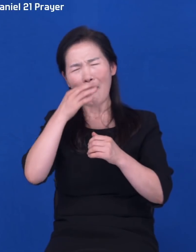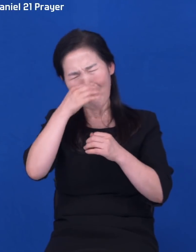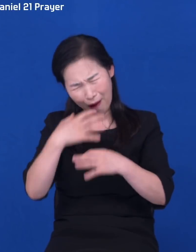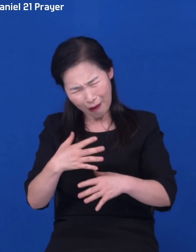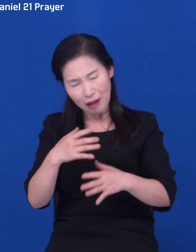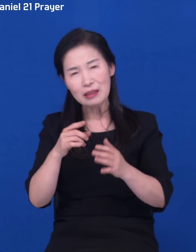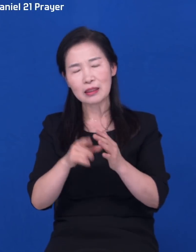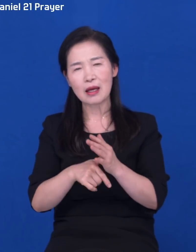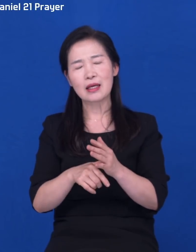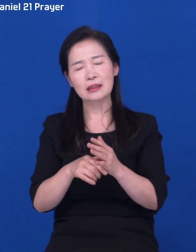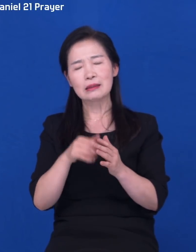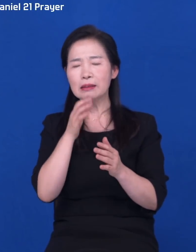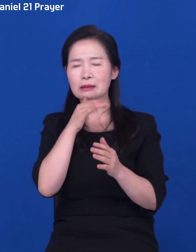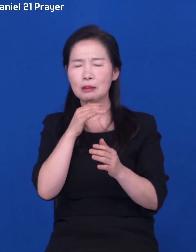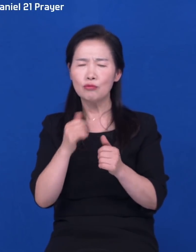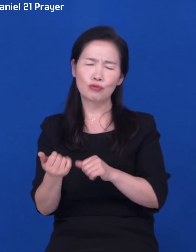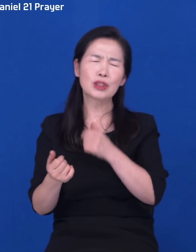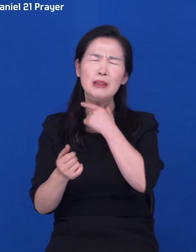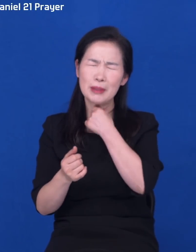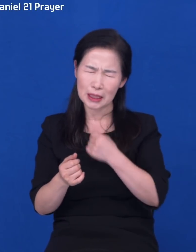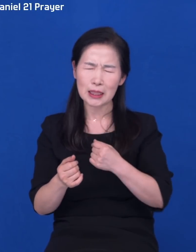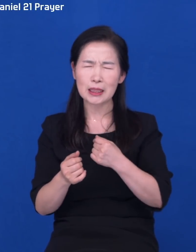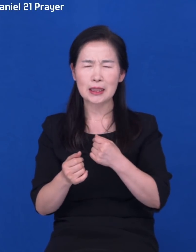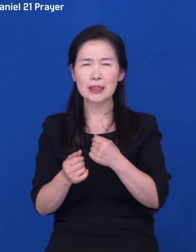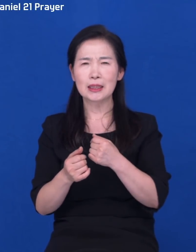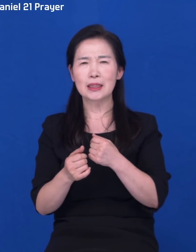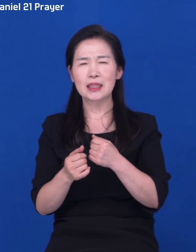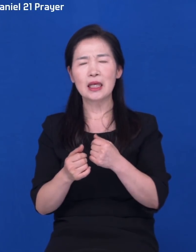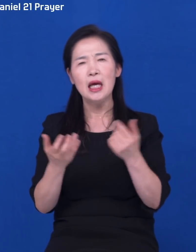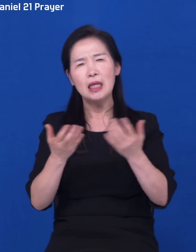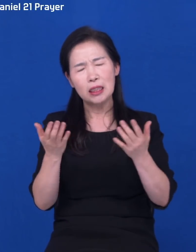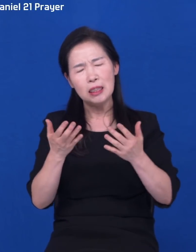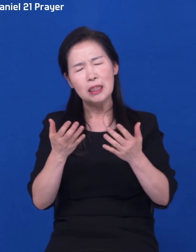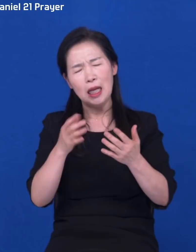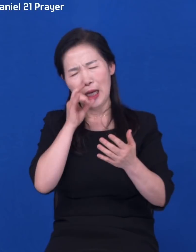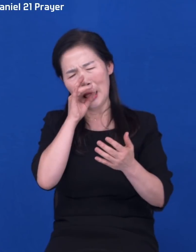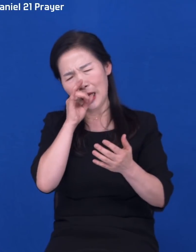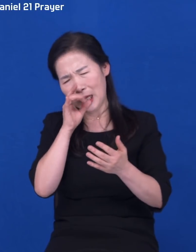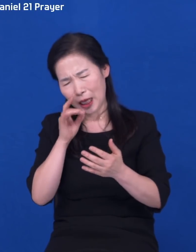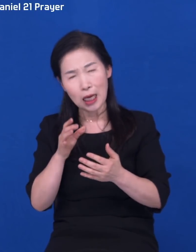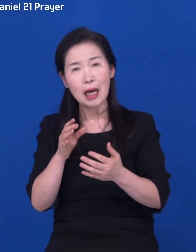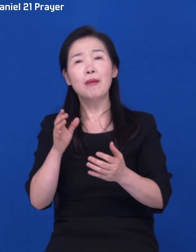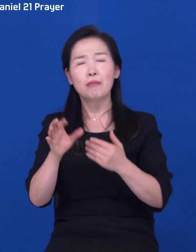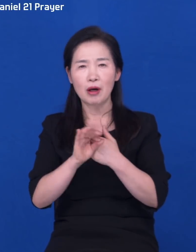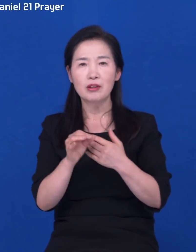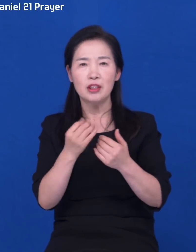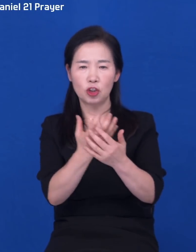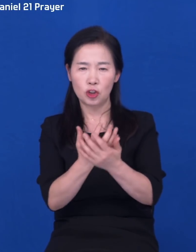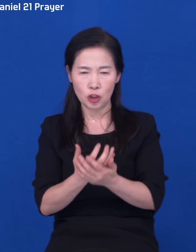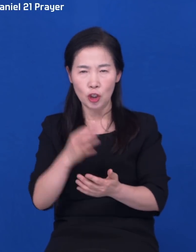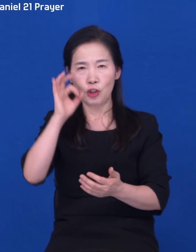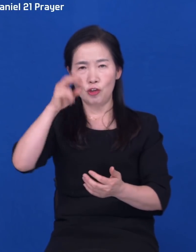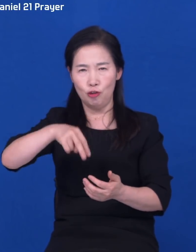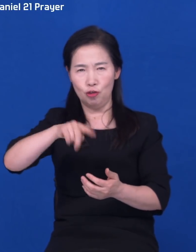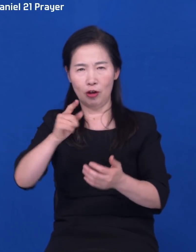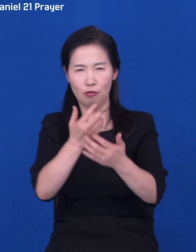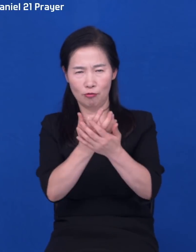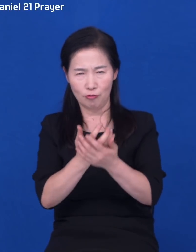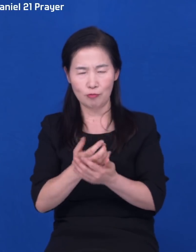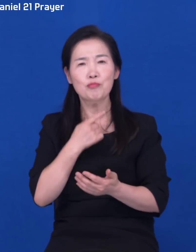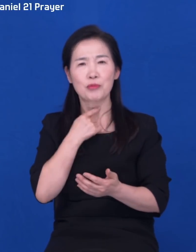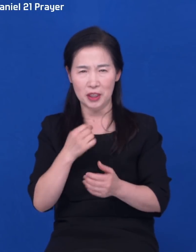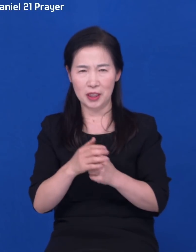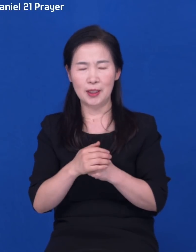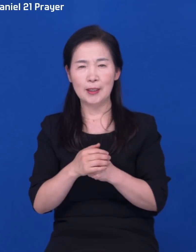적이 있어서, 제가 나름대로 일하다가 좀 안 풀렸을 때 유서도 써놓은 게 있었는데, 제가 선택을 할 수